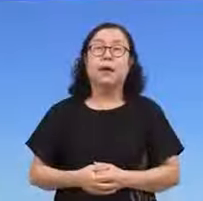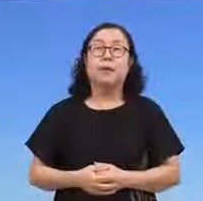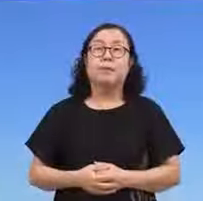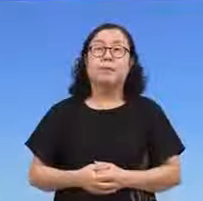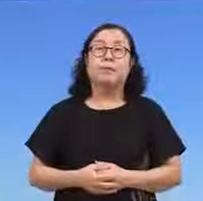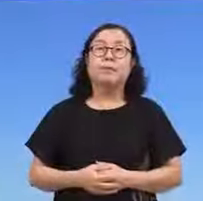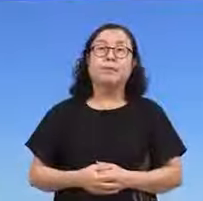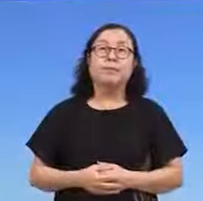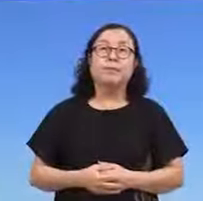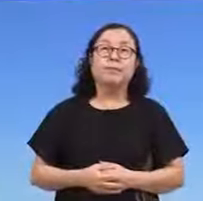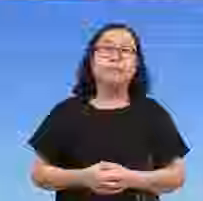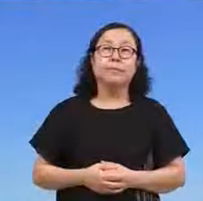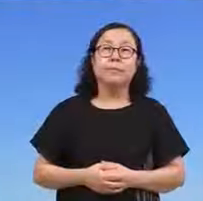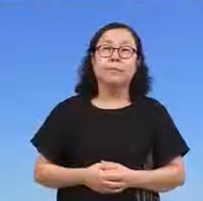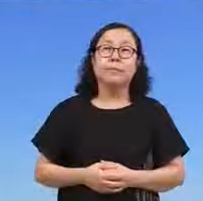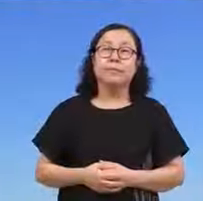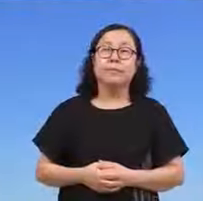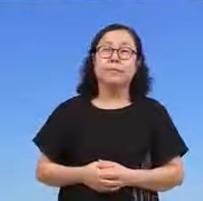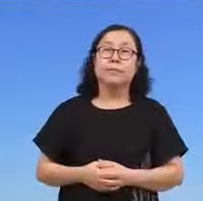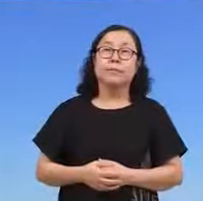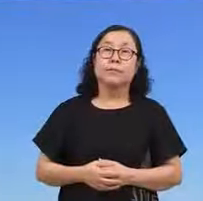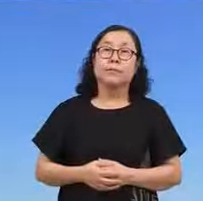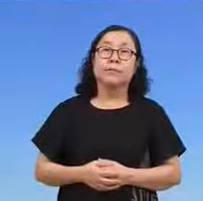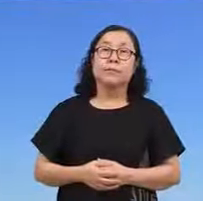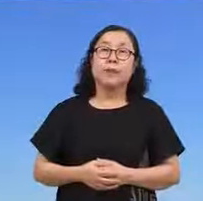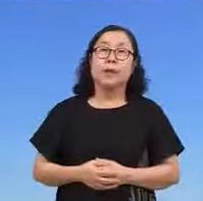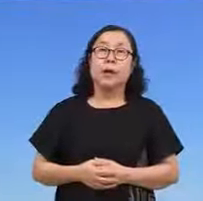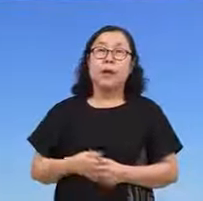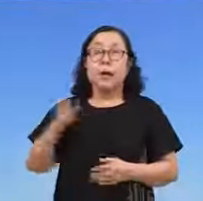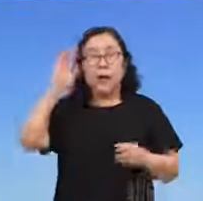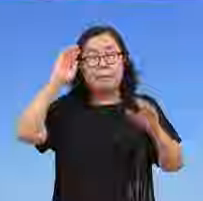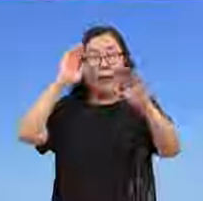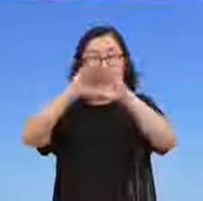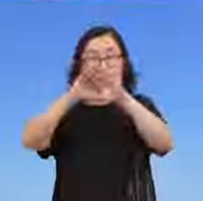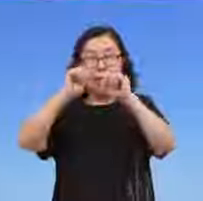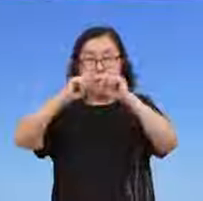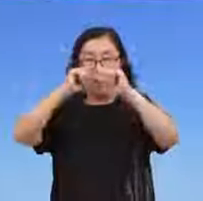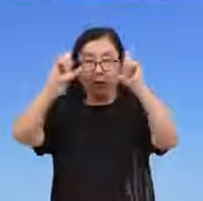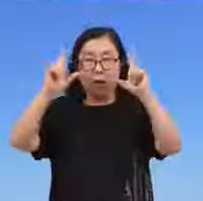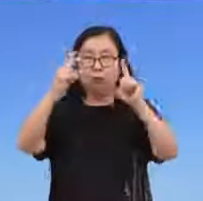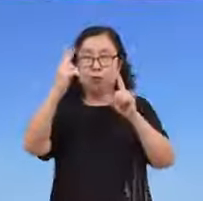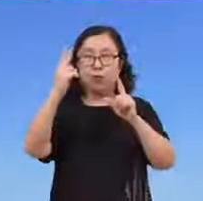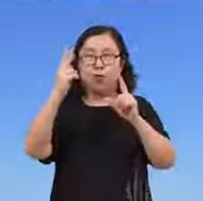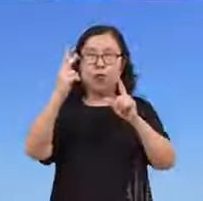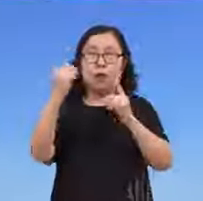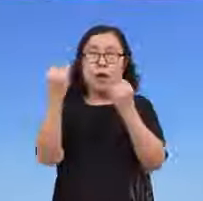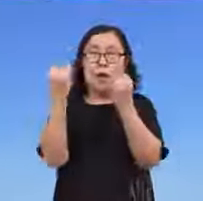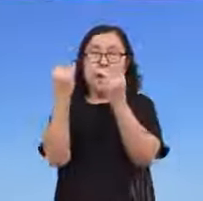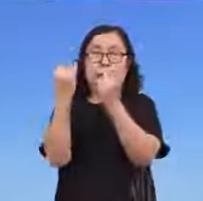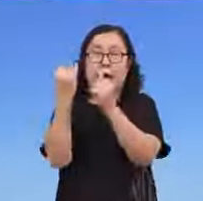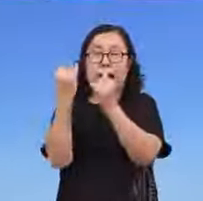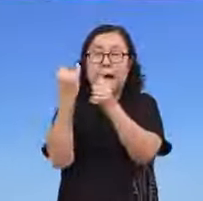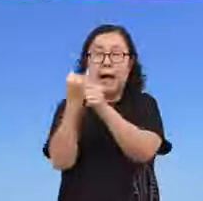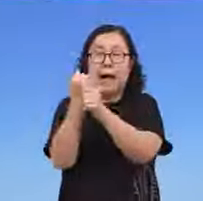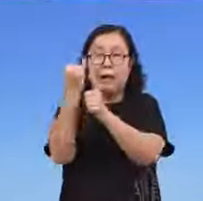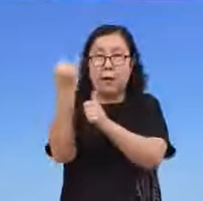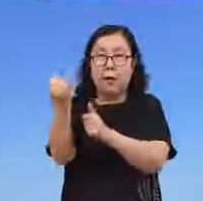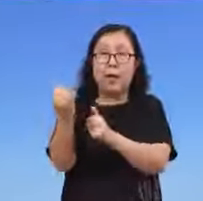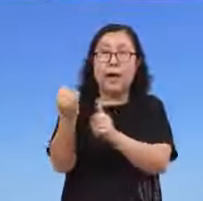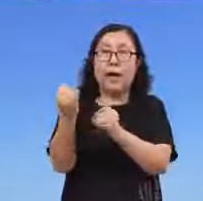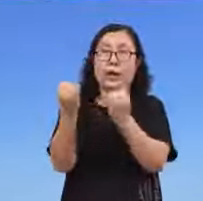자, 본문 창세기 32장 22절부터 24절 다시 한번 보십시오. 밤에 일어나 두 아내와 두